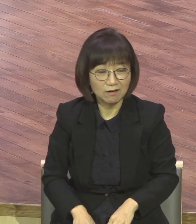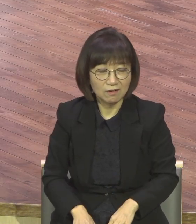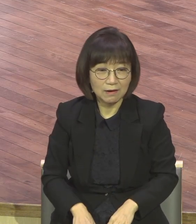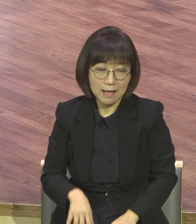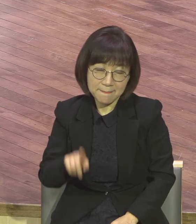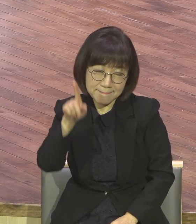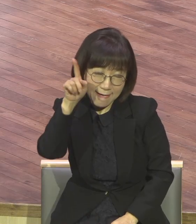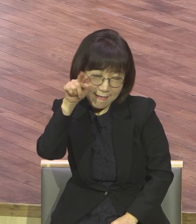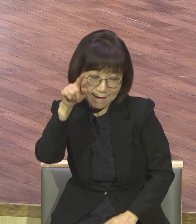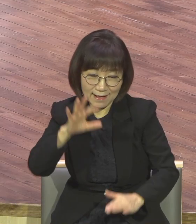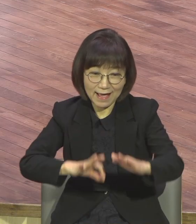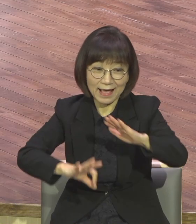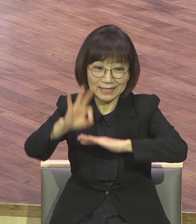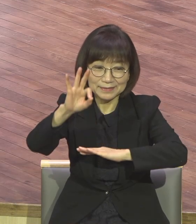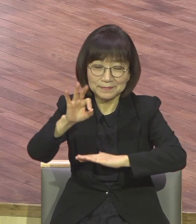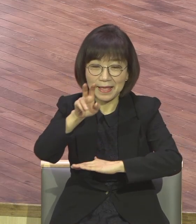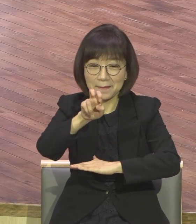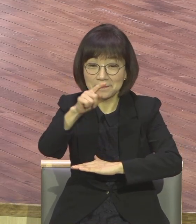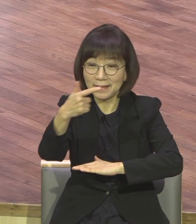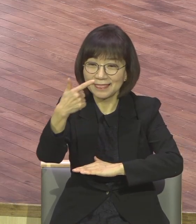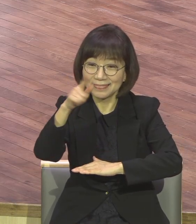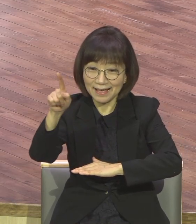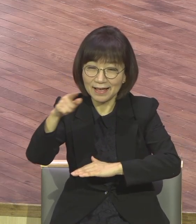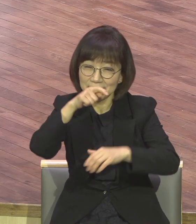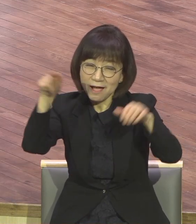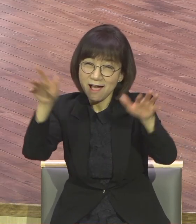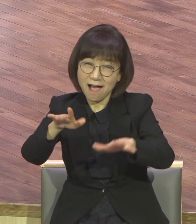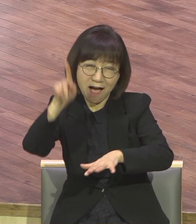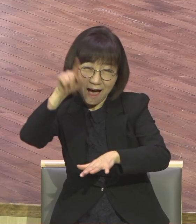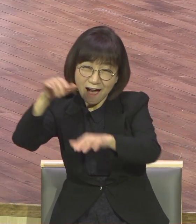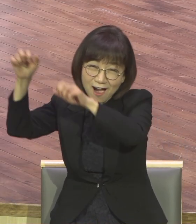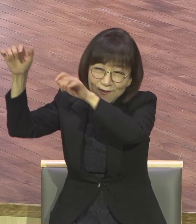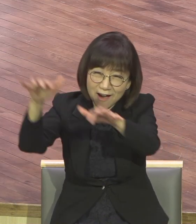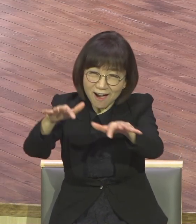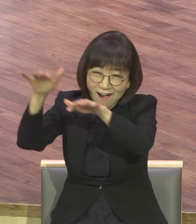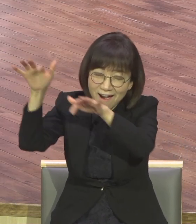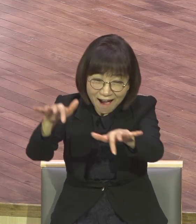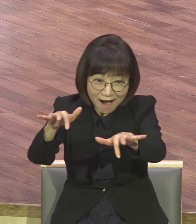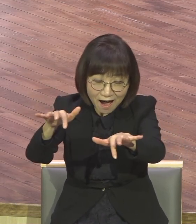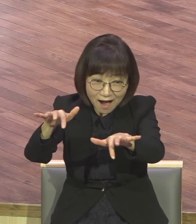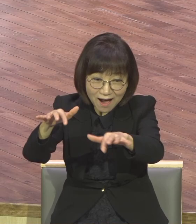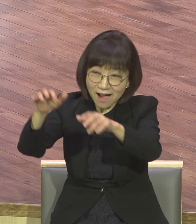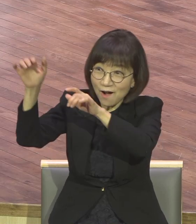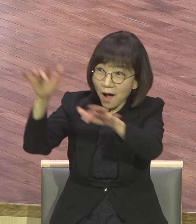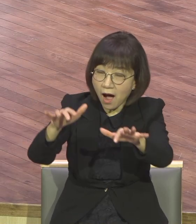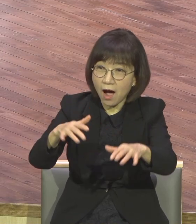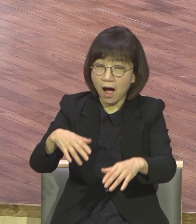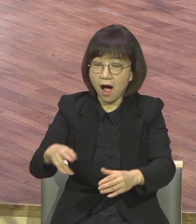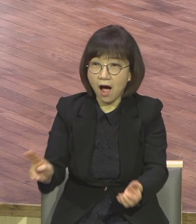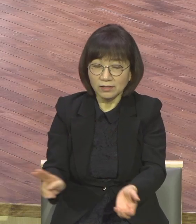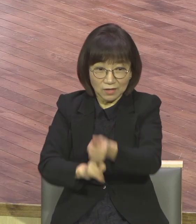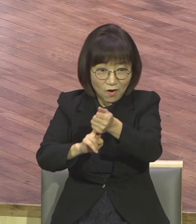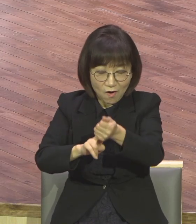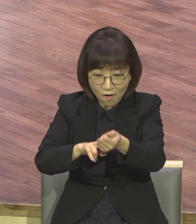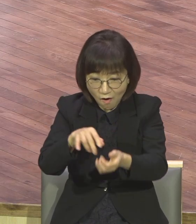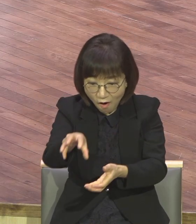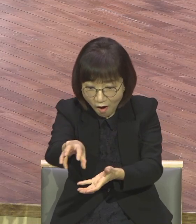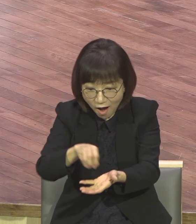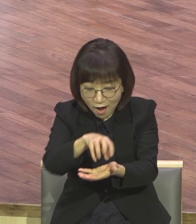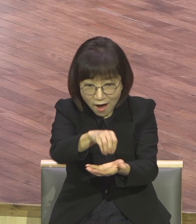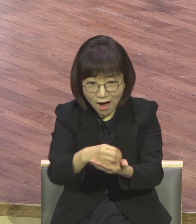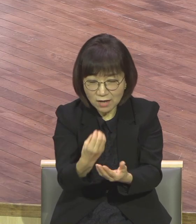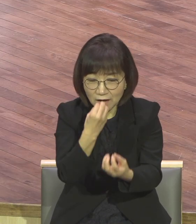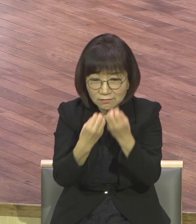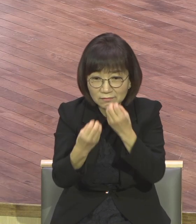매일매일 아침에 메추라기 만나러 매일매일 하늘에서 떨어지는 그 양식을